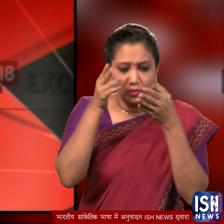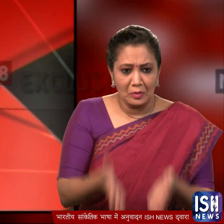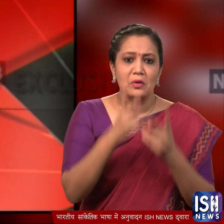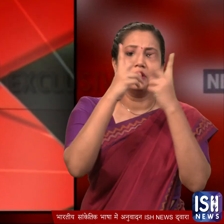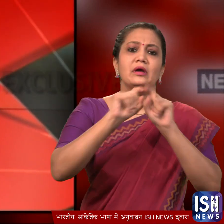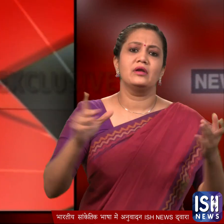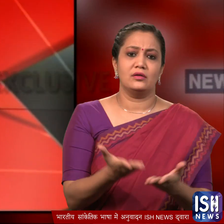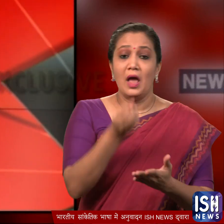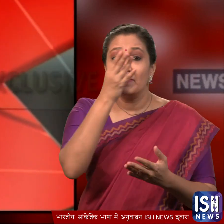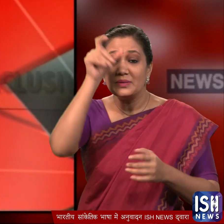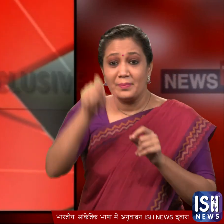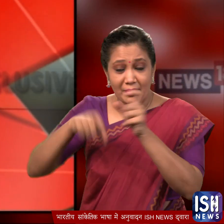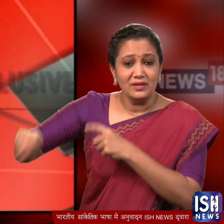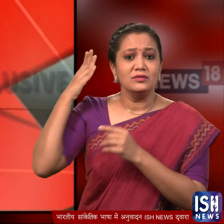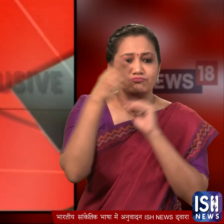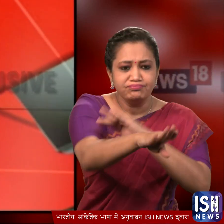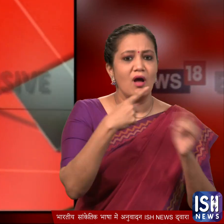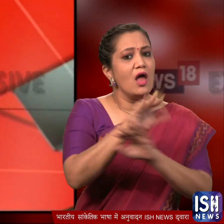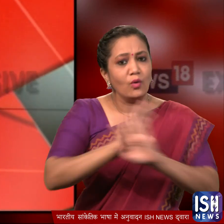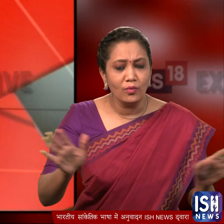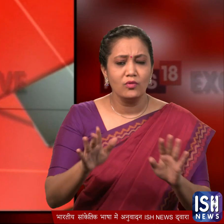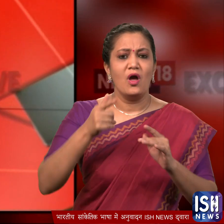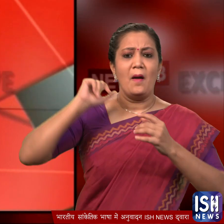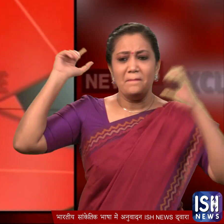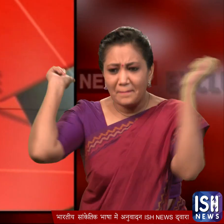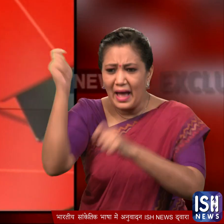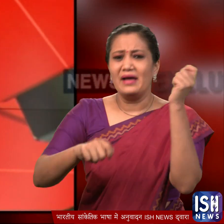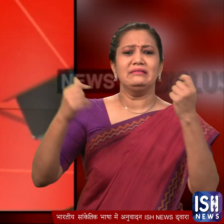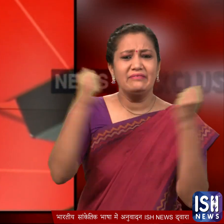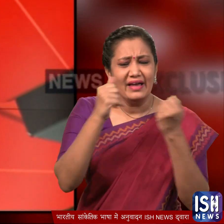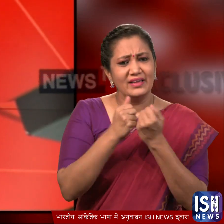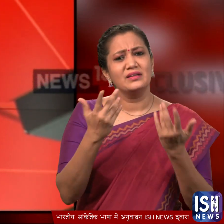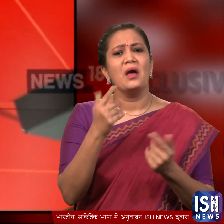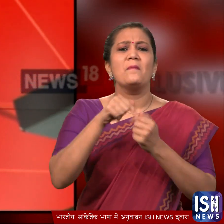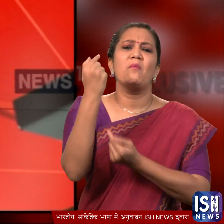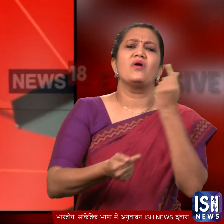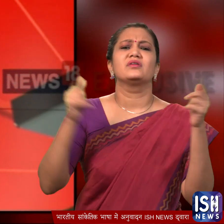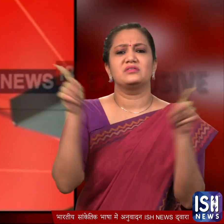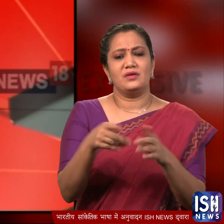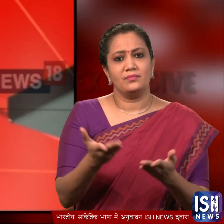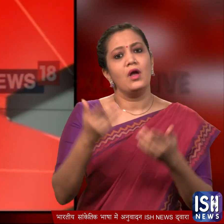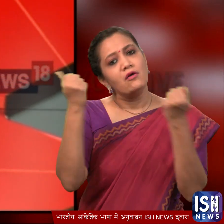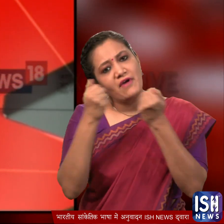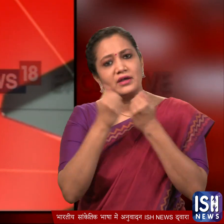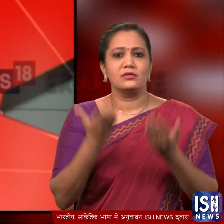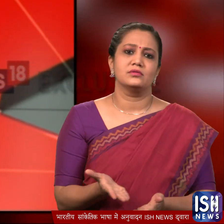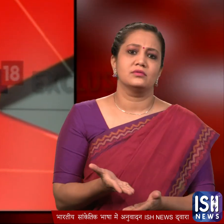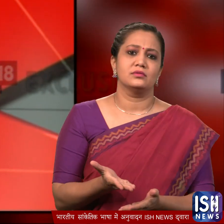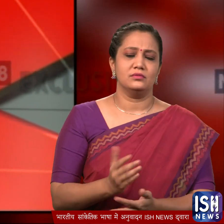साफ दिख रही है। बीजेपी के नेताओं को गांव में घुसने से रोकना, उन पर हमले करना, ये राजनीति तो है। ये राजनीति भी हिंसा है।